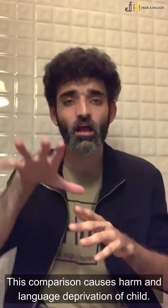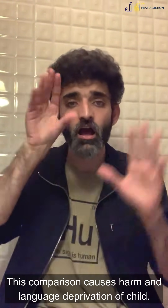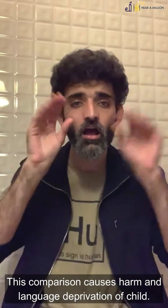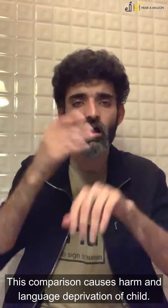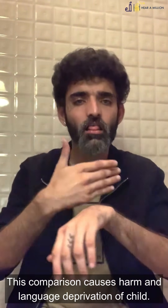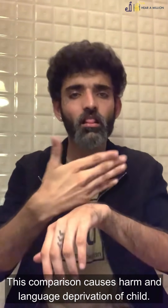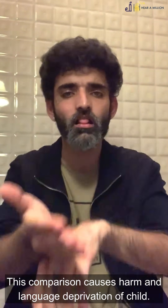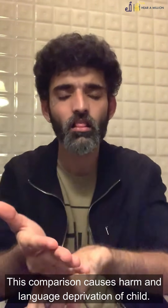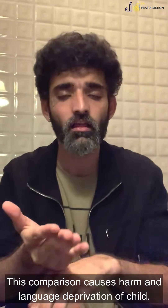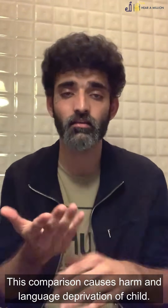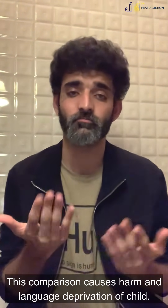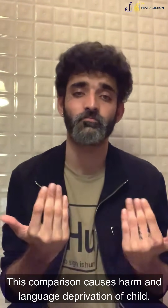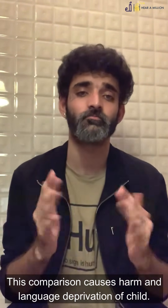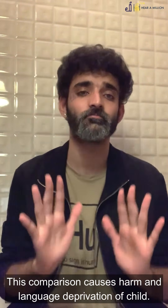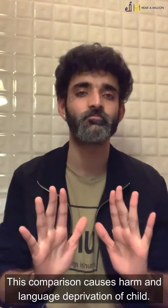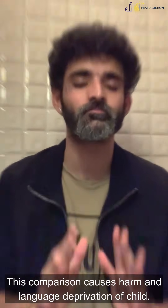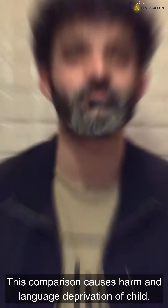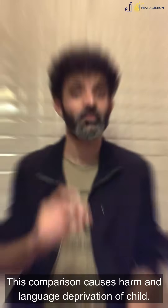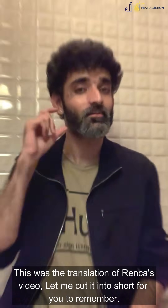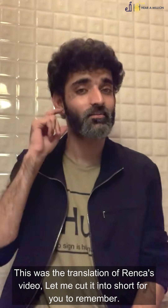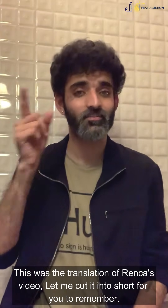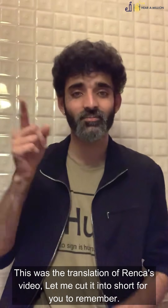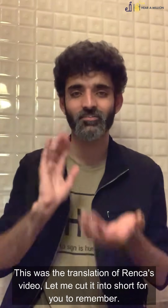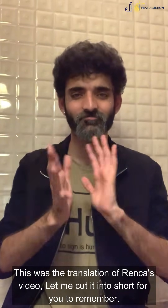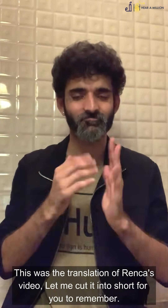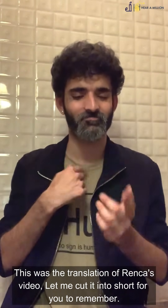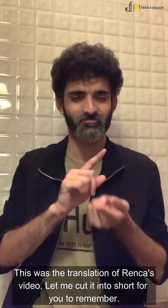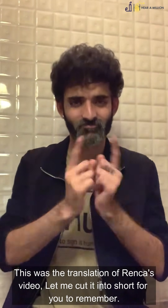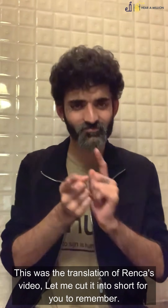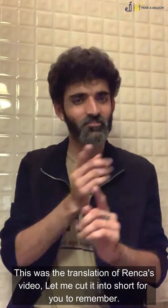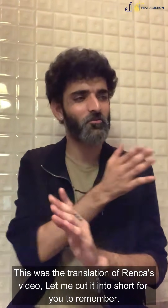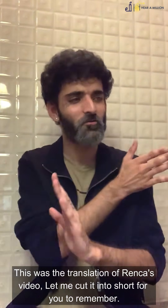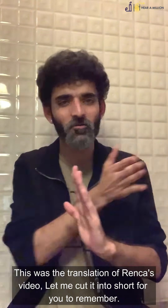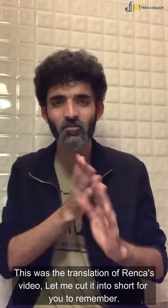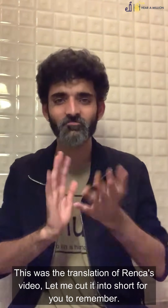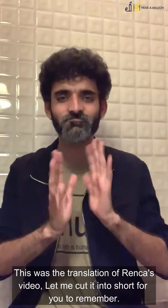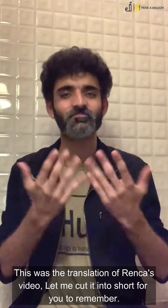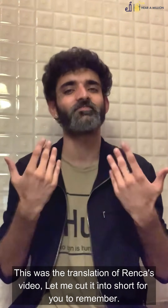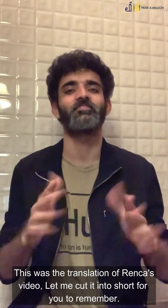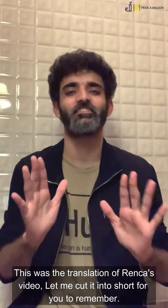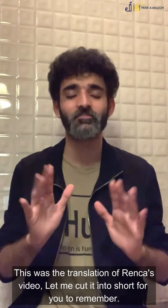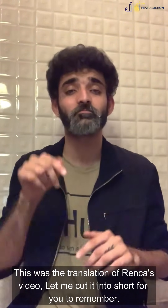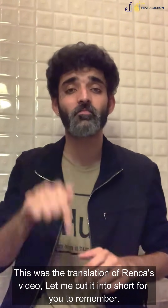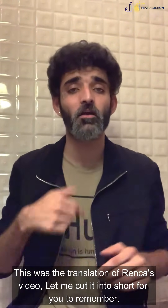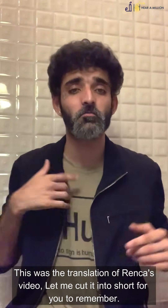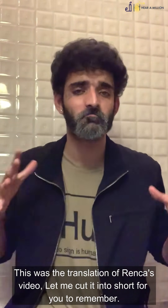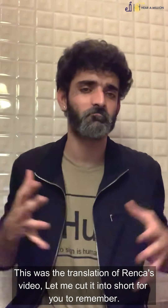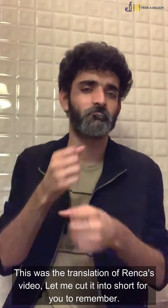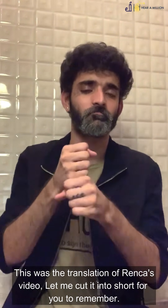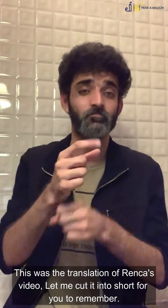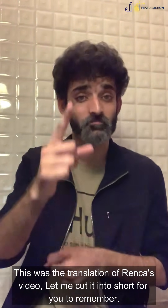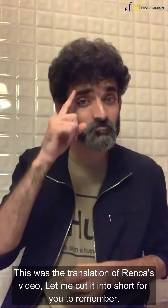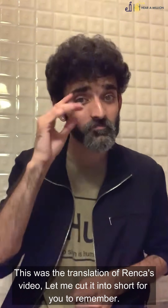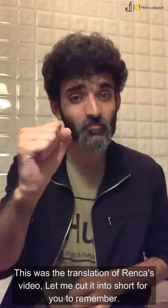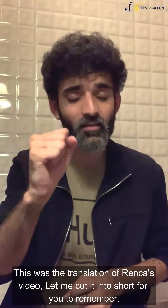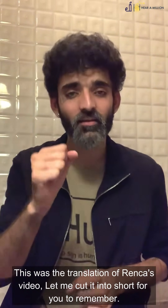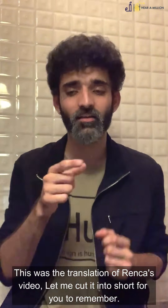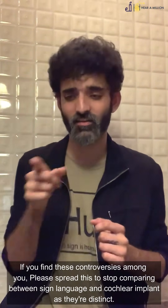के ज़िंदगी में भाषा का अभाव कर सकता है। रेणुका की वीडियो का रूपांतरण मैंने आपको करा, जिसका मैं आपको